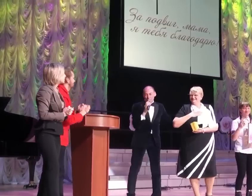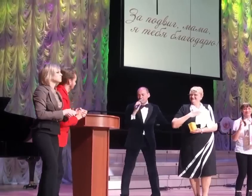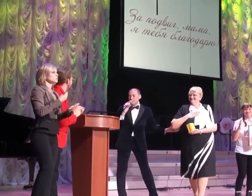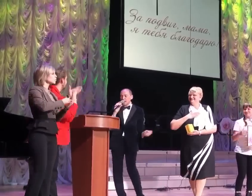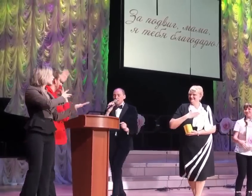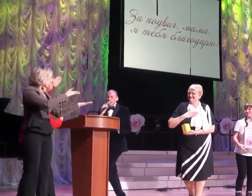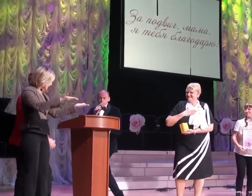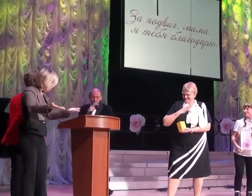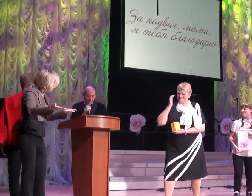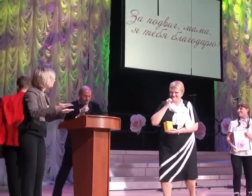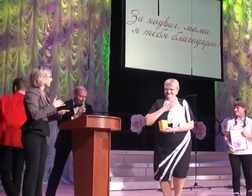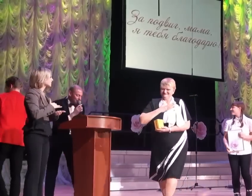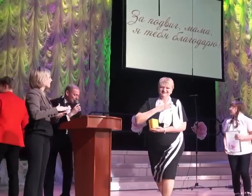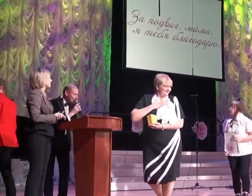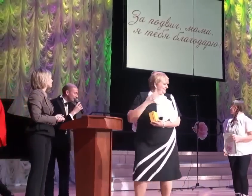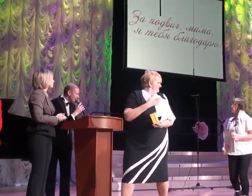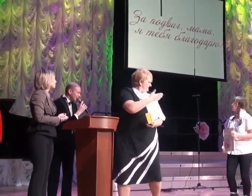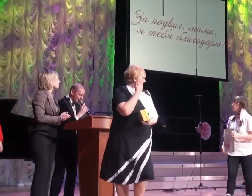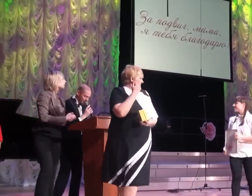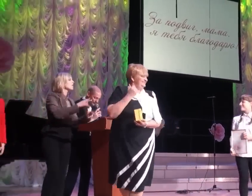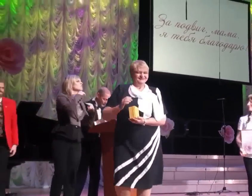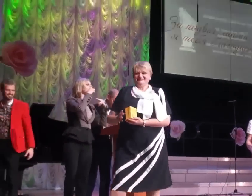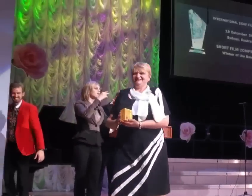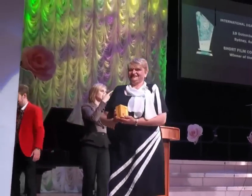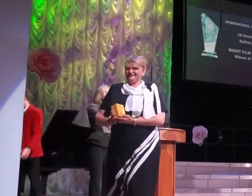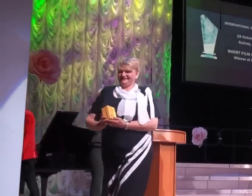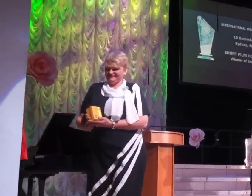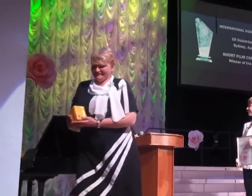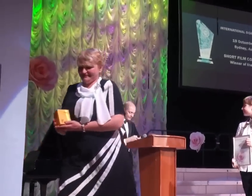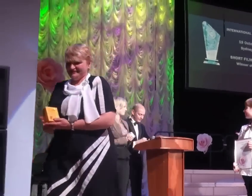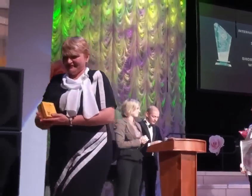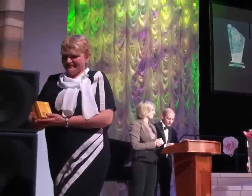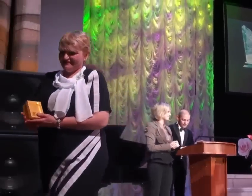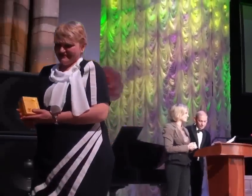Друзья, проходите в зал. Внимание на экран.